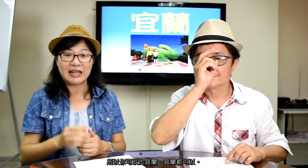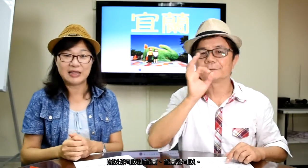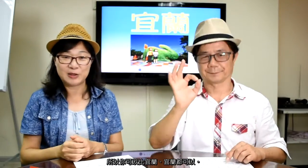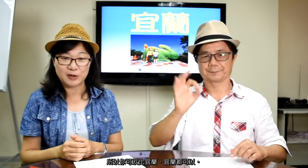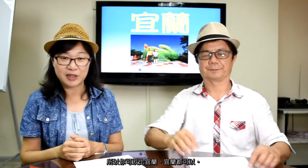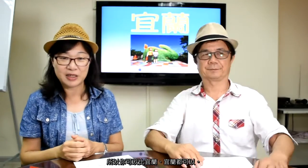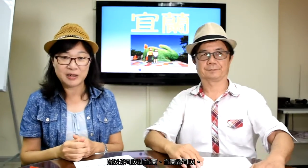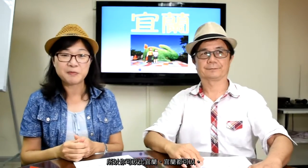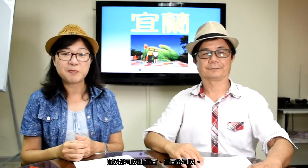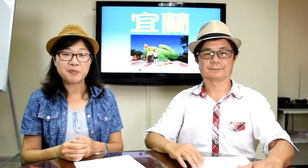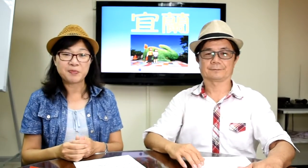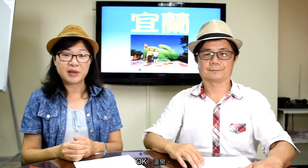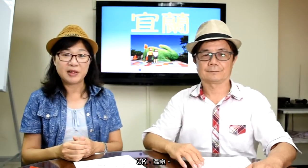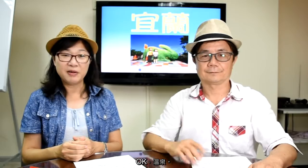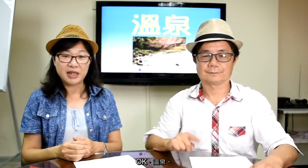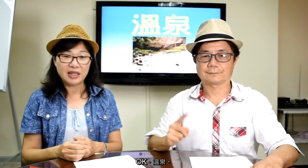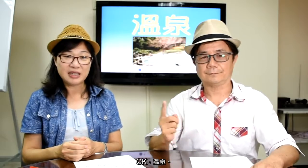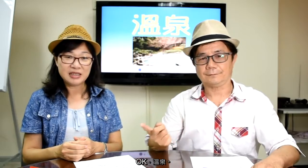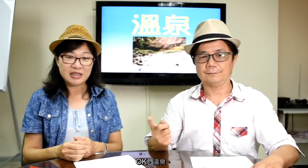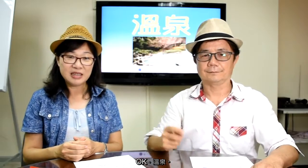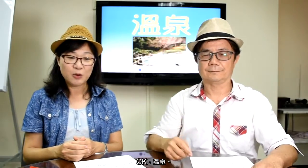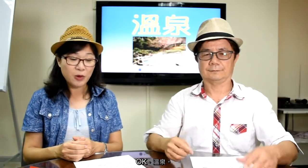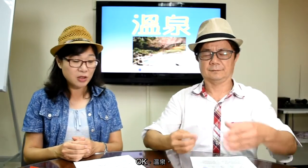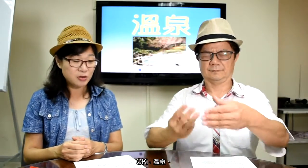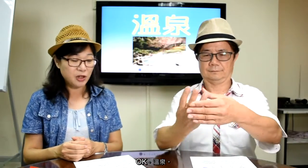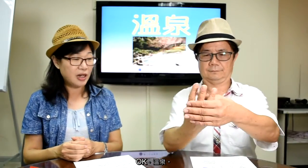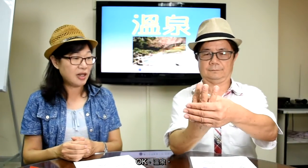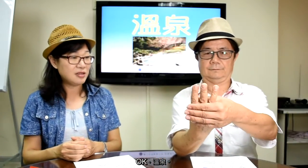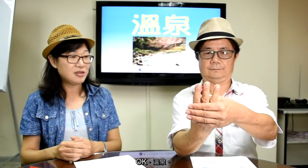宜兰都可以。OK， 温泉，